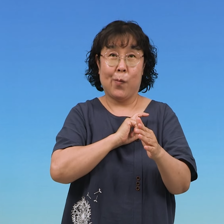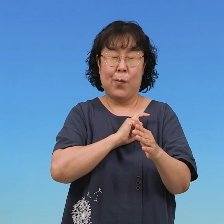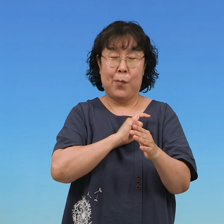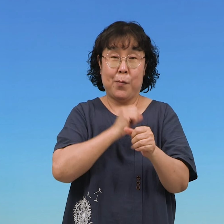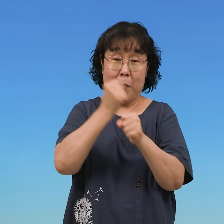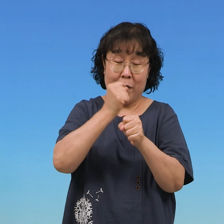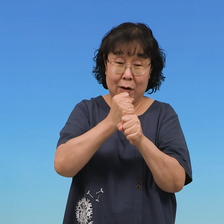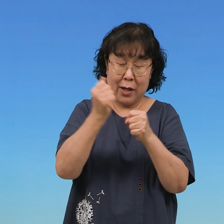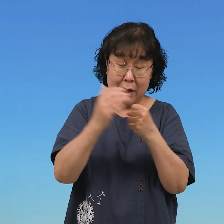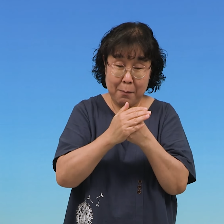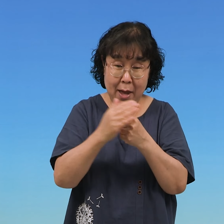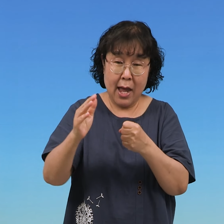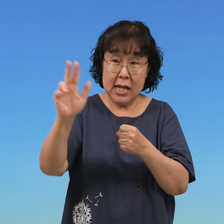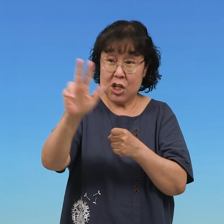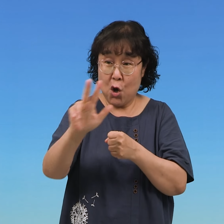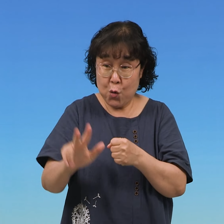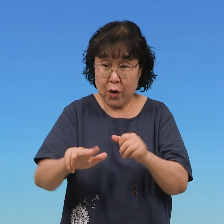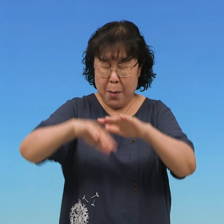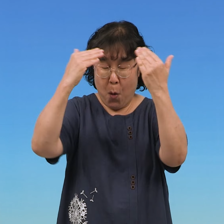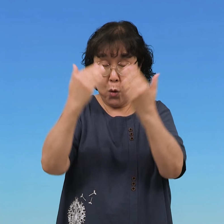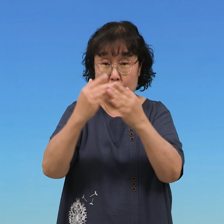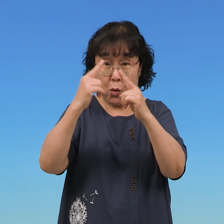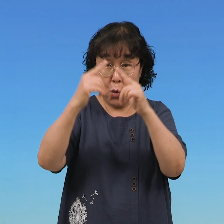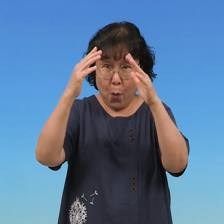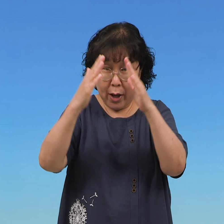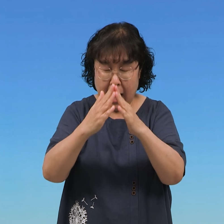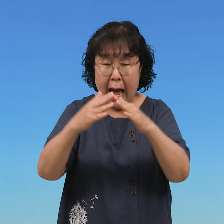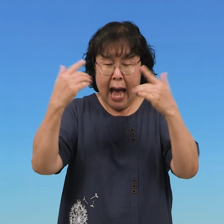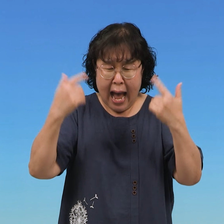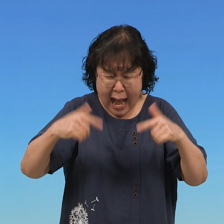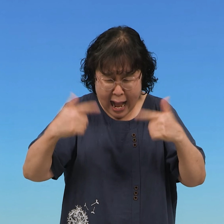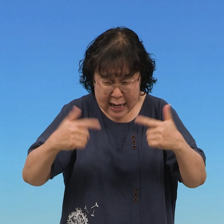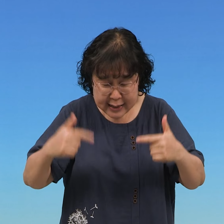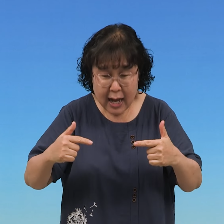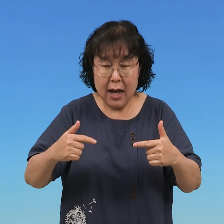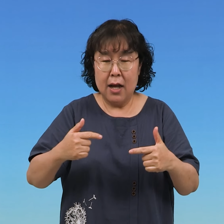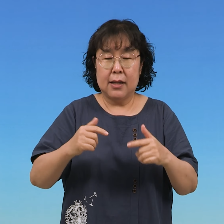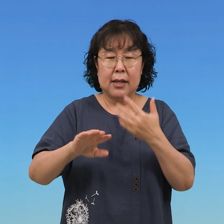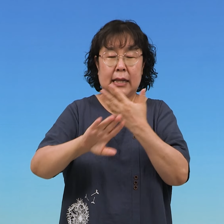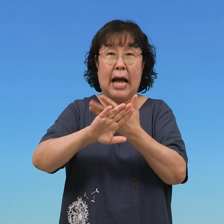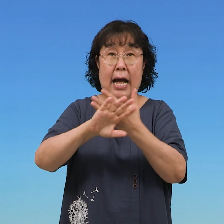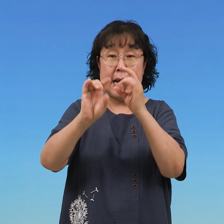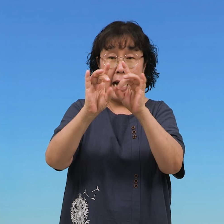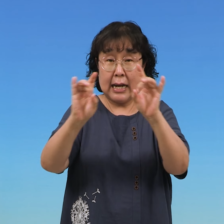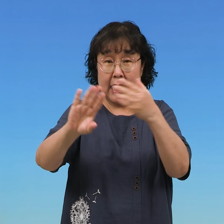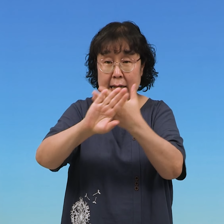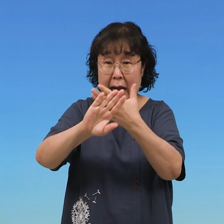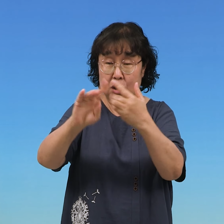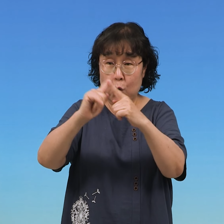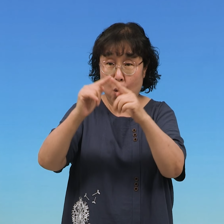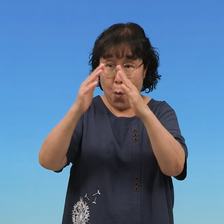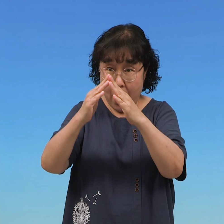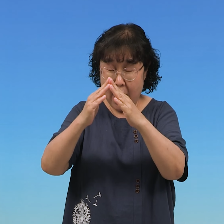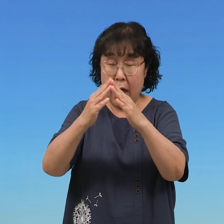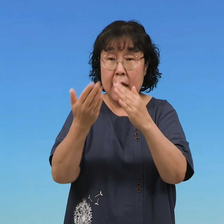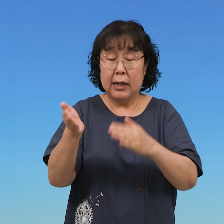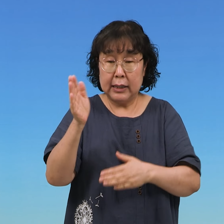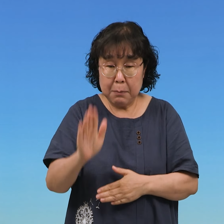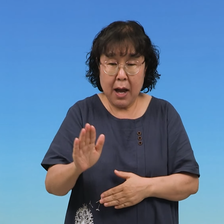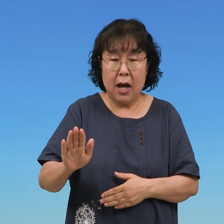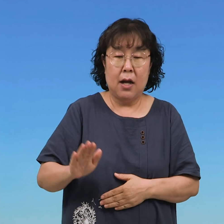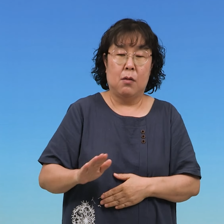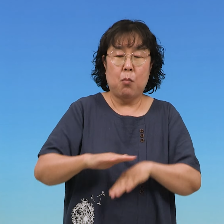기도를 많이 하시대요. 수요 예배 때도 자기들 교회에서 우리 교회를 부흥시켜 달라고 기도하고, 금요 기도회 때마다